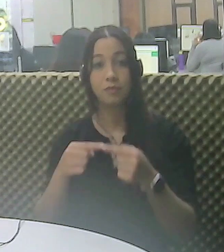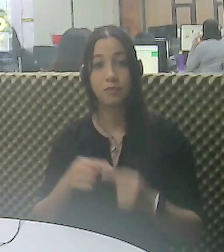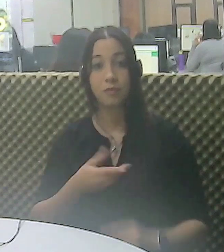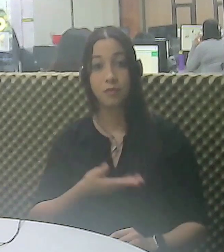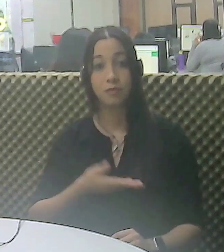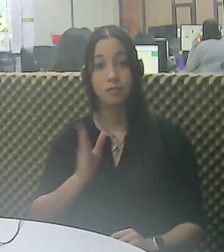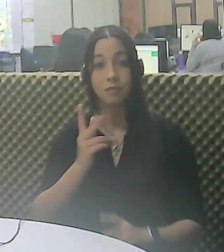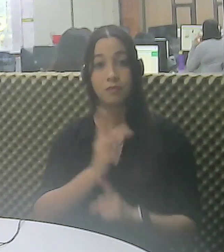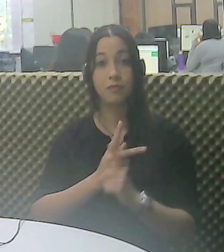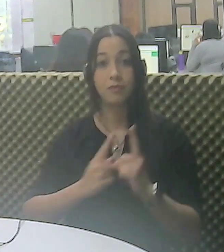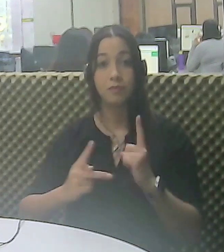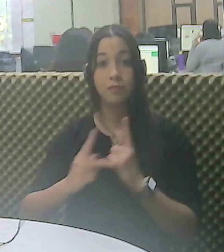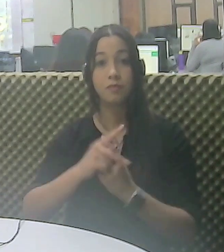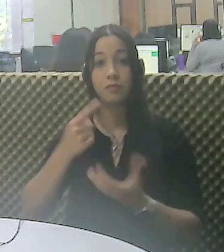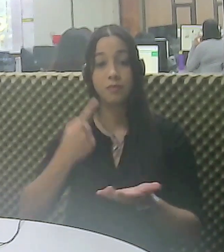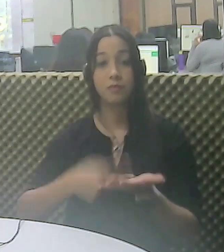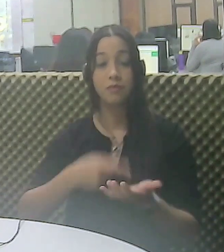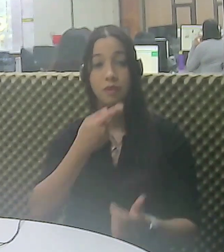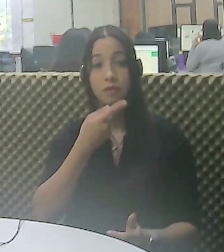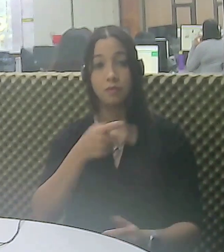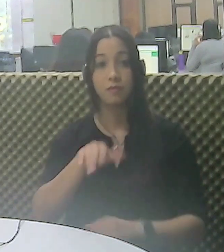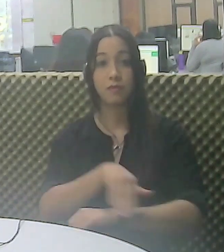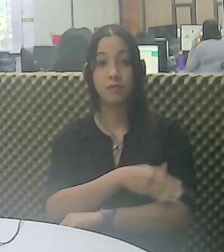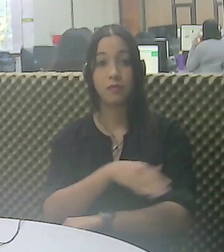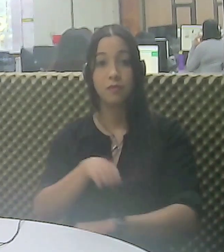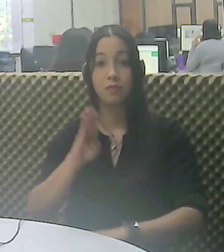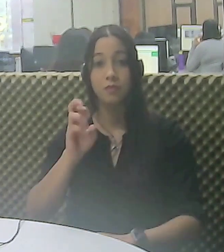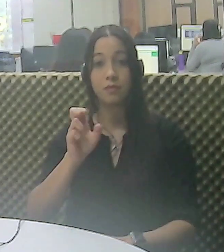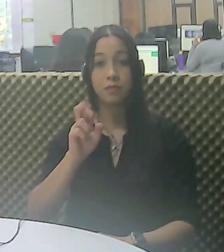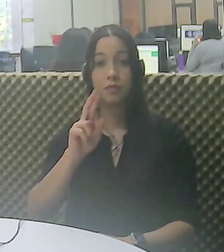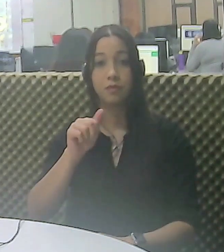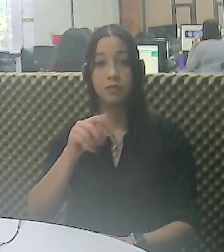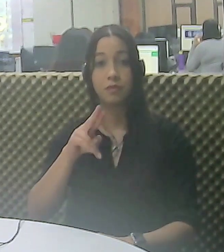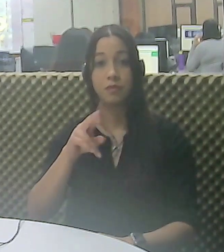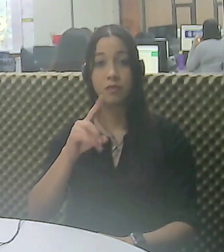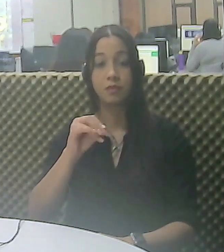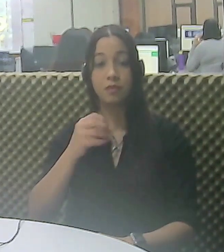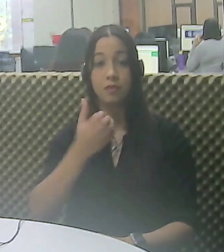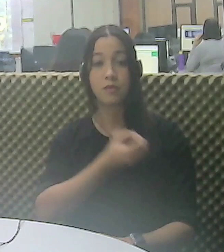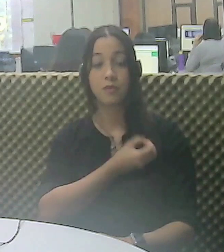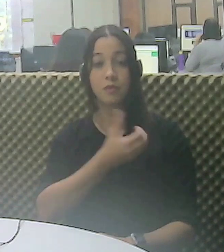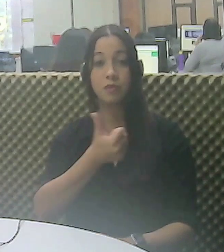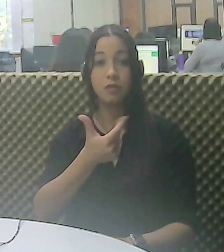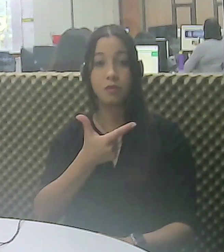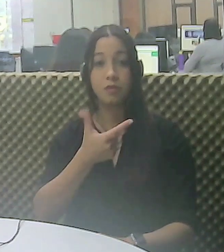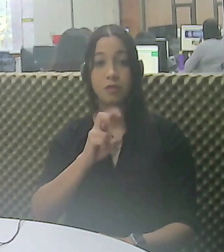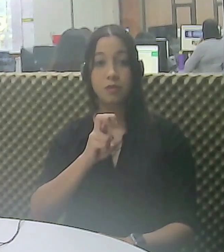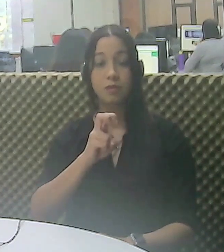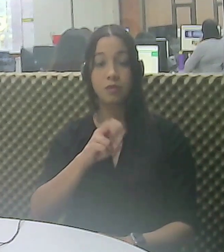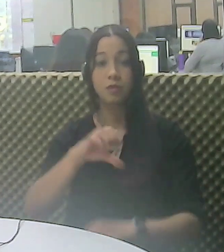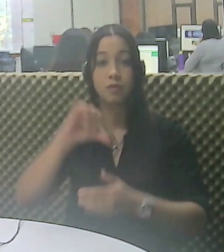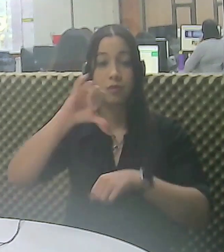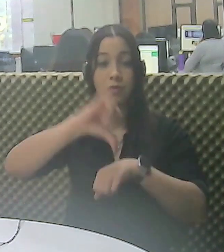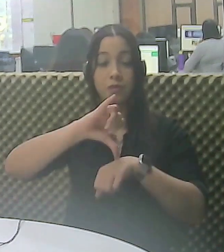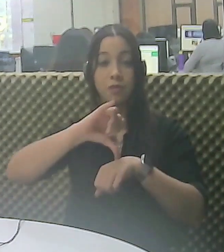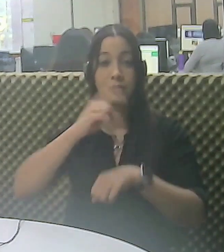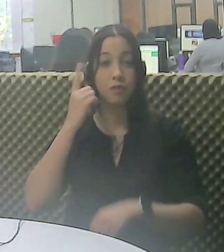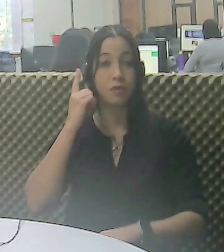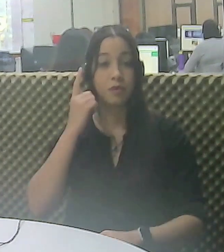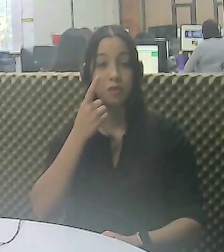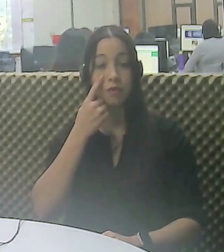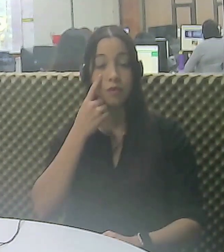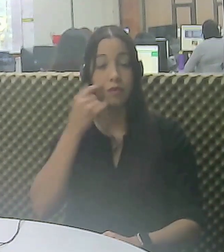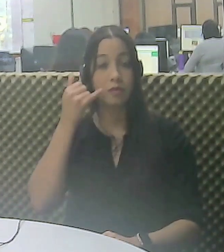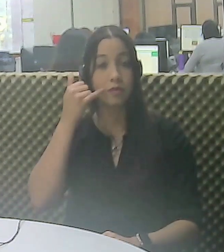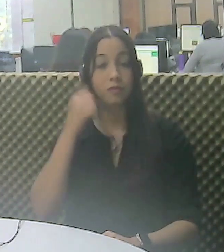até o IPREMO ou agendar visita. O endereço é Rua Bernardo Guimarães, 125, no centro. Anote aí o telefone para